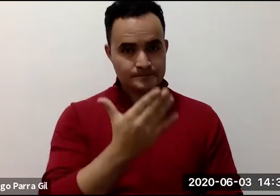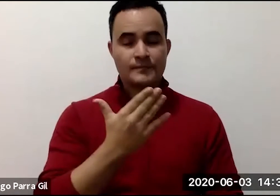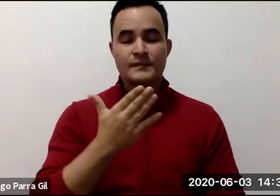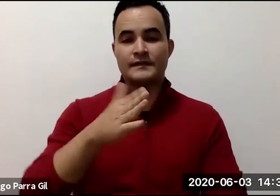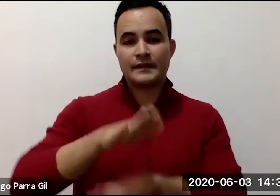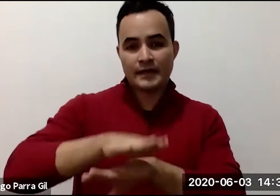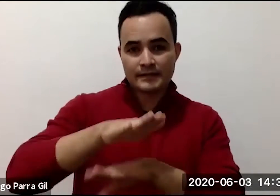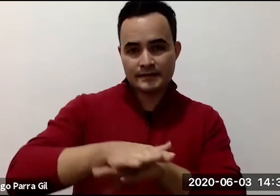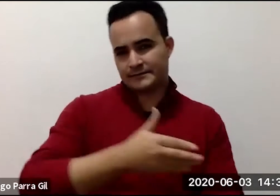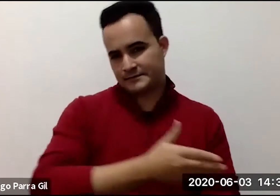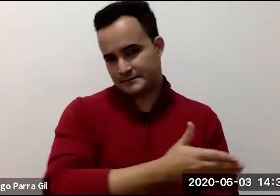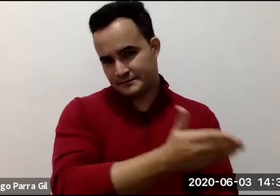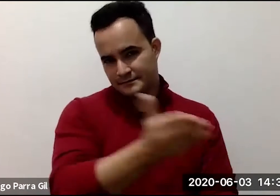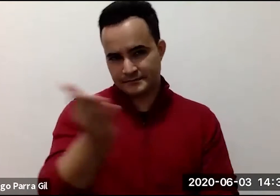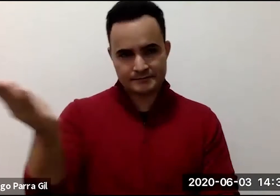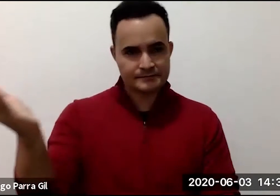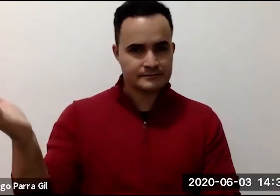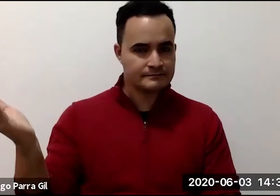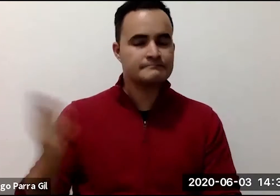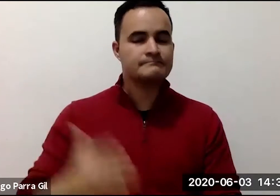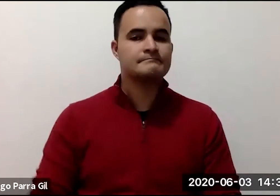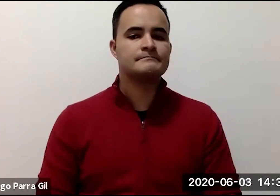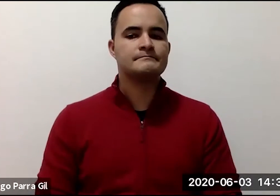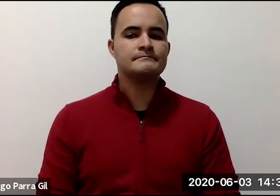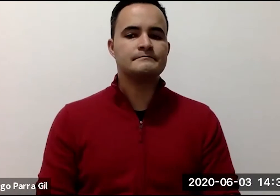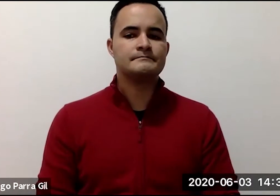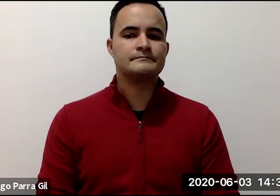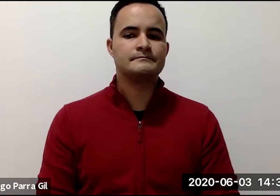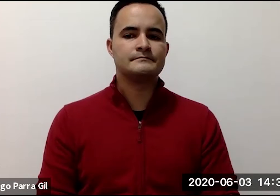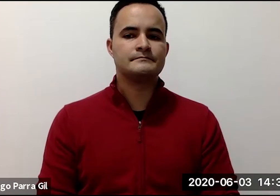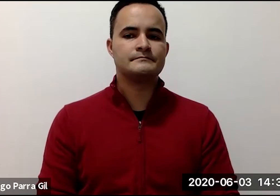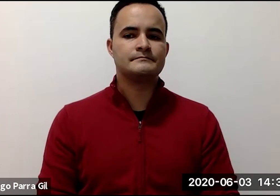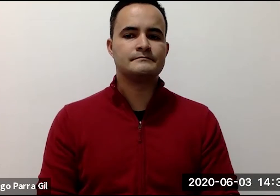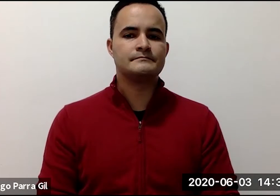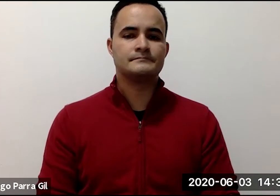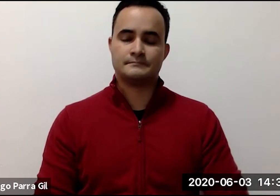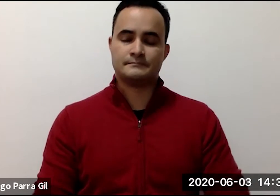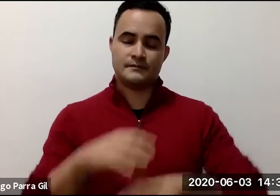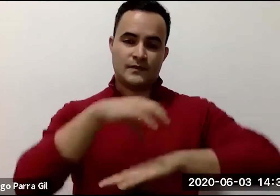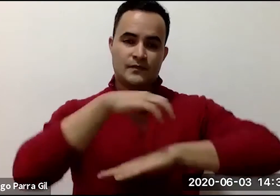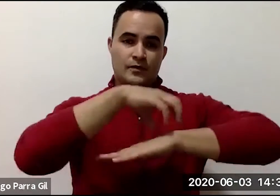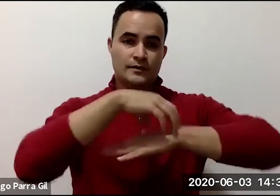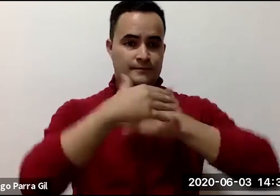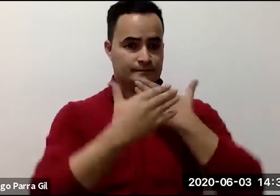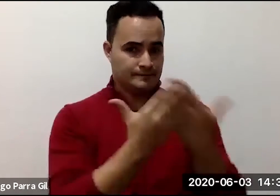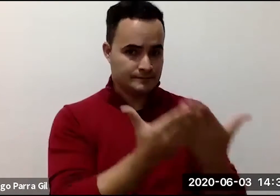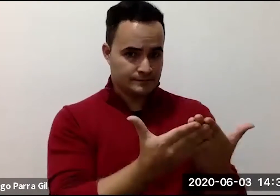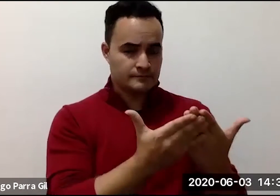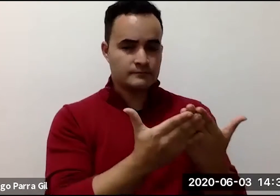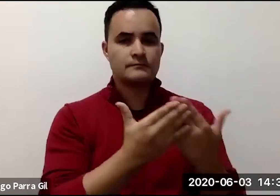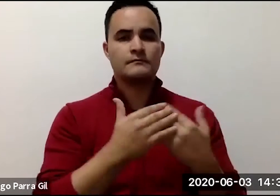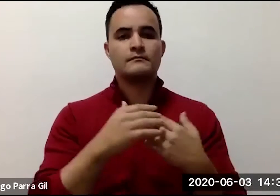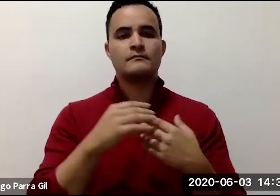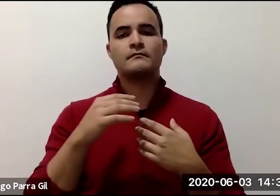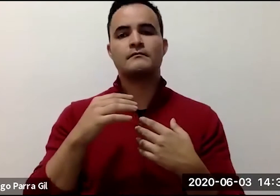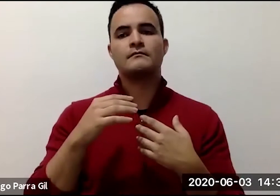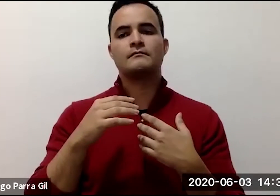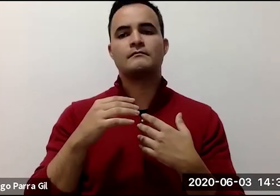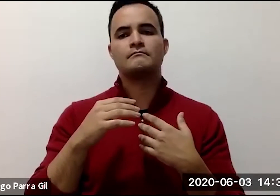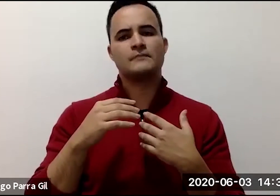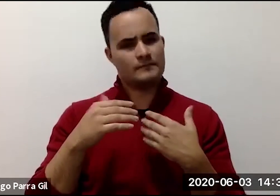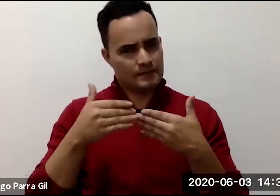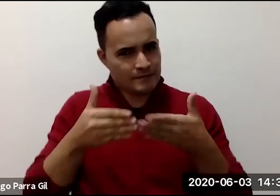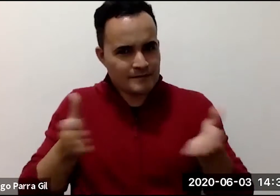con todos. Digamos que agradeciéndole a la facultad la invitación y a nuestro GT por generar un